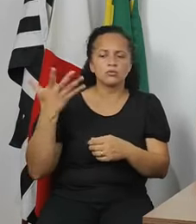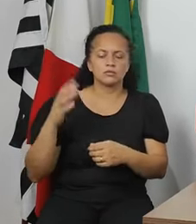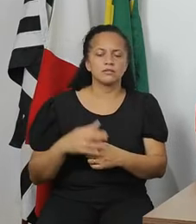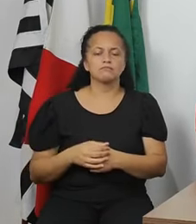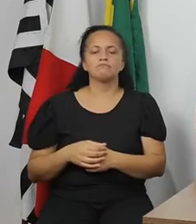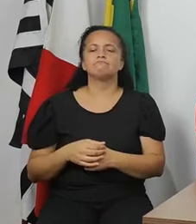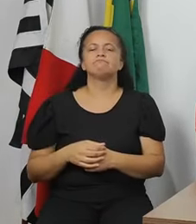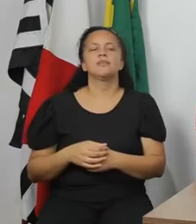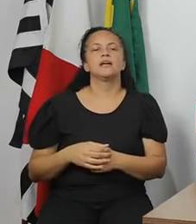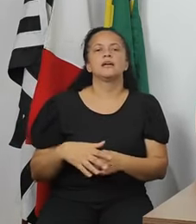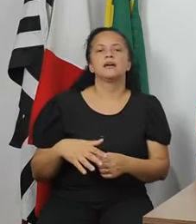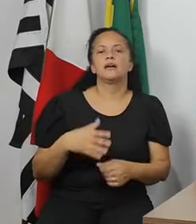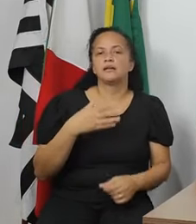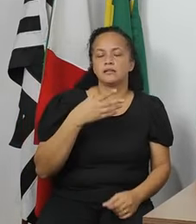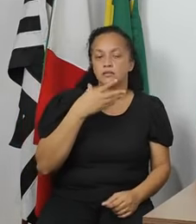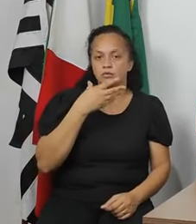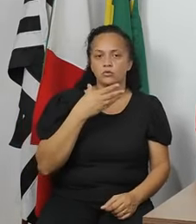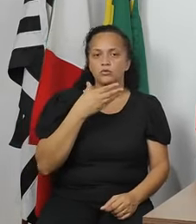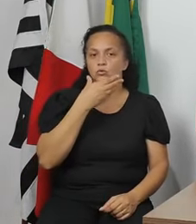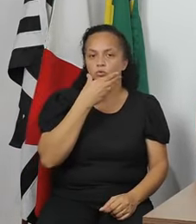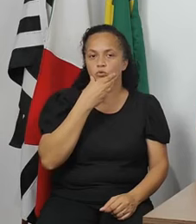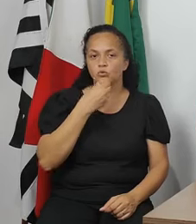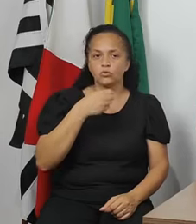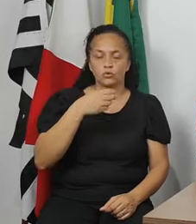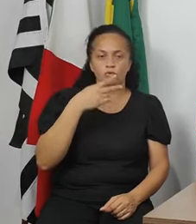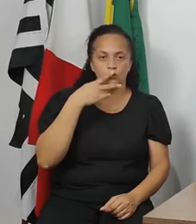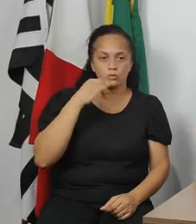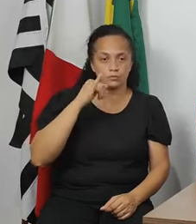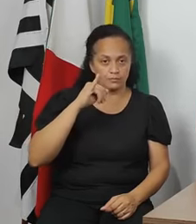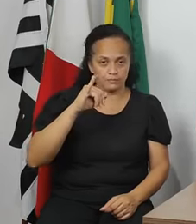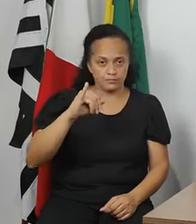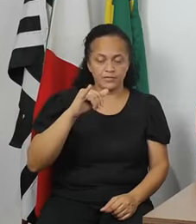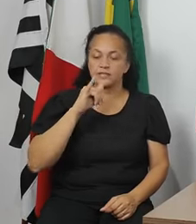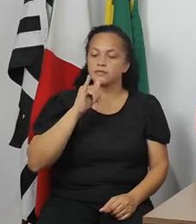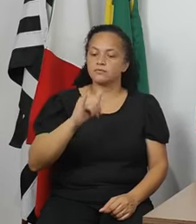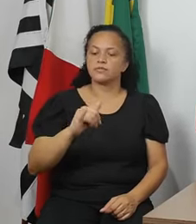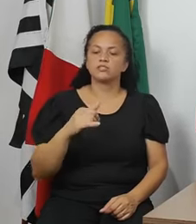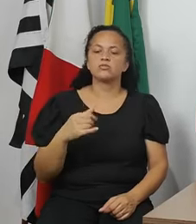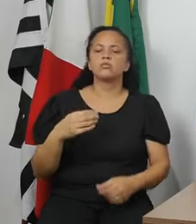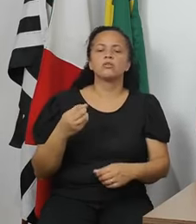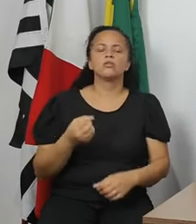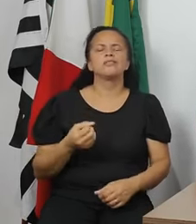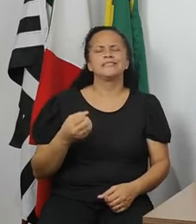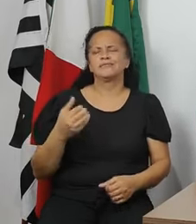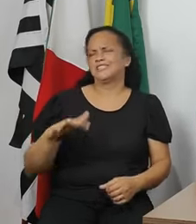na água para se destruir, mas se tu podes fazer alguma coisa, tenha compaixão